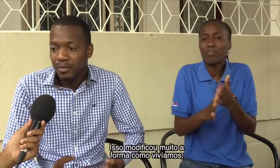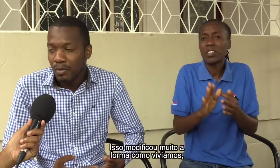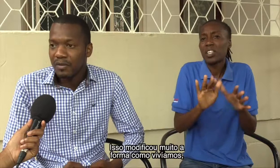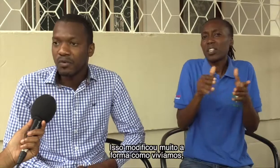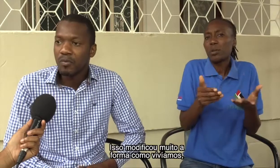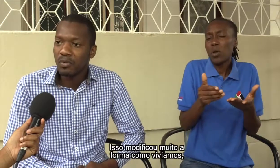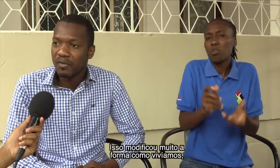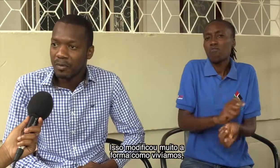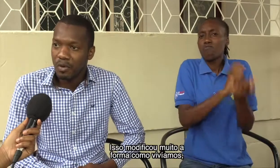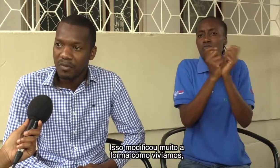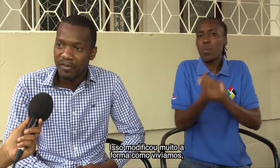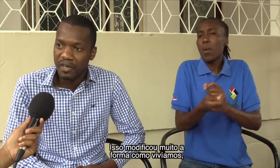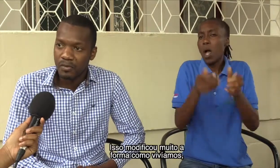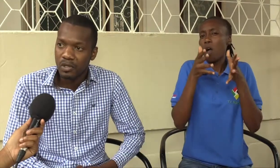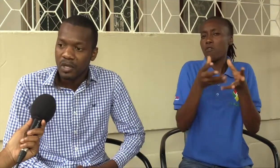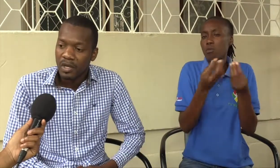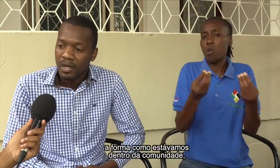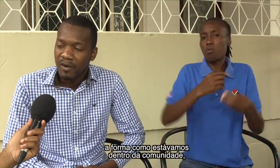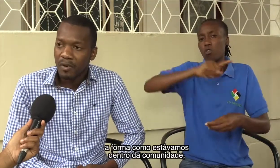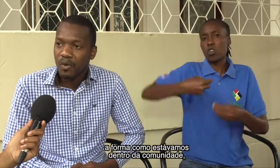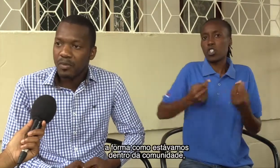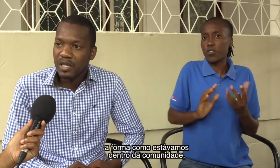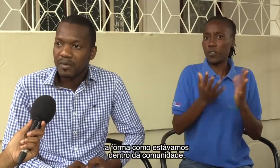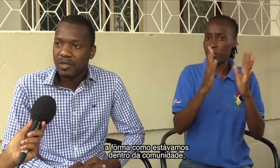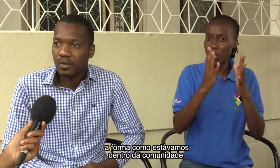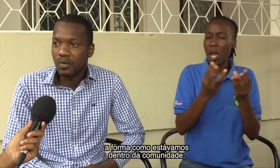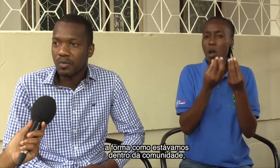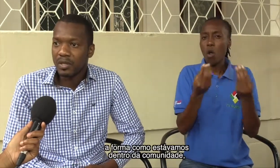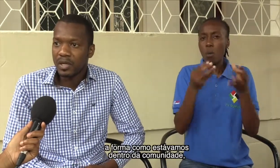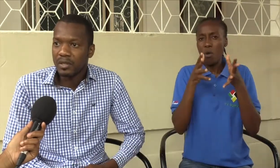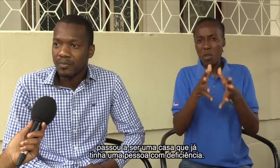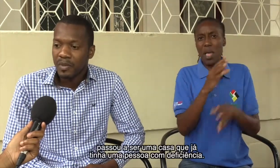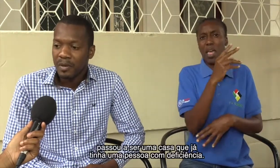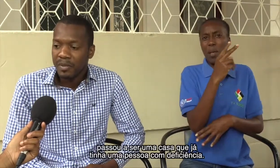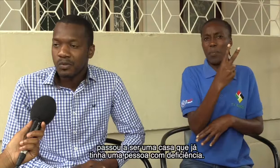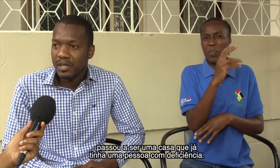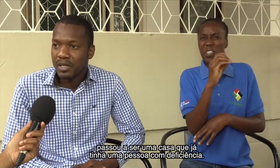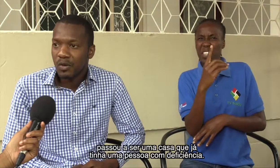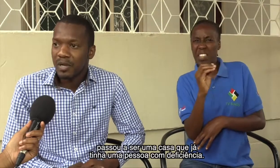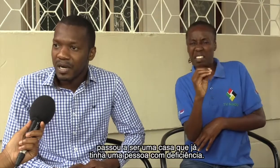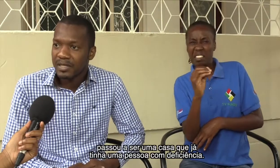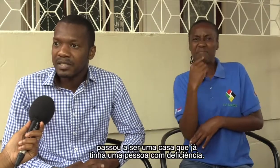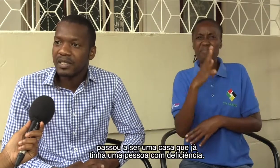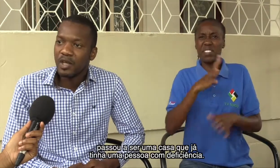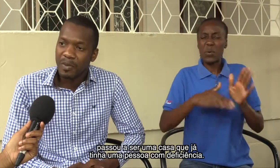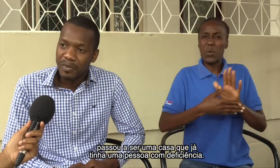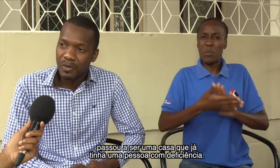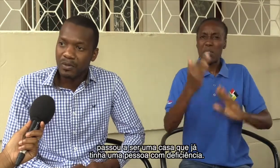modificou muito a forma como vivíamos. A forma como estávamos dentro da comunidade. Passou a ser uma casa que já tinha uma pessoa com